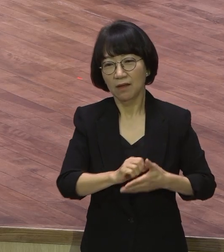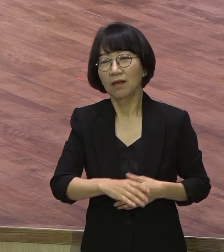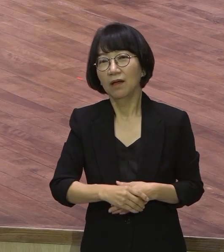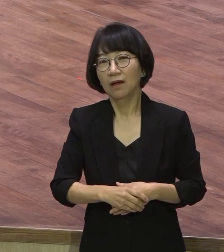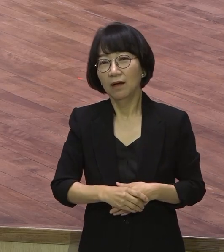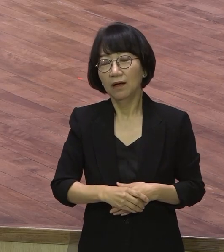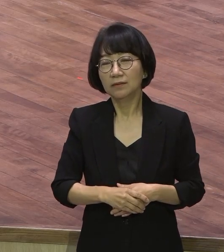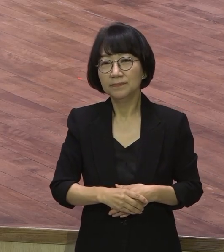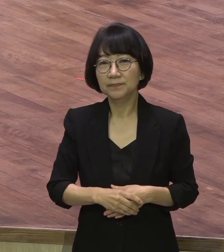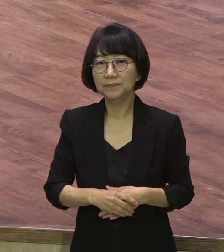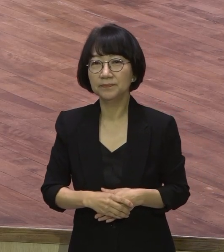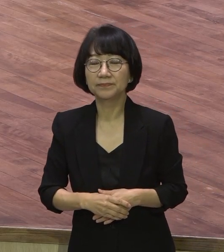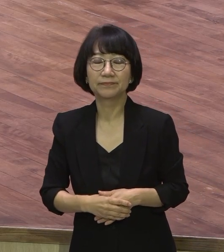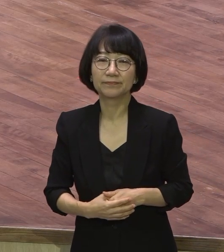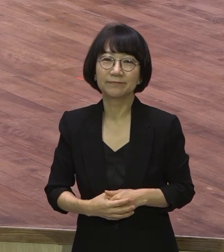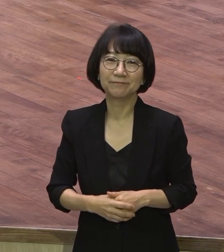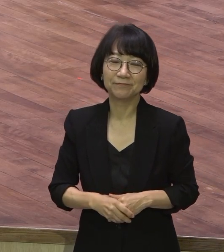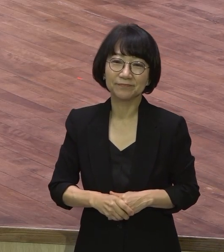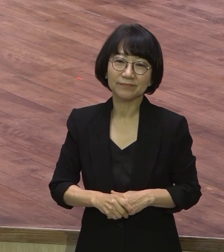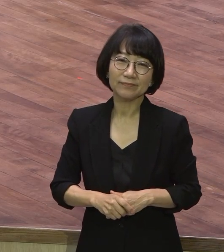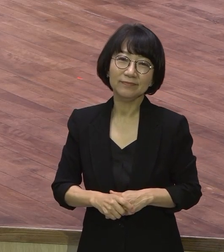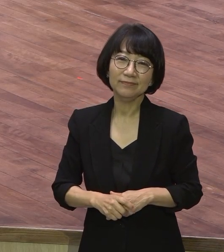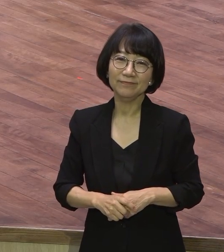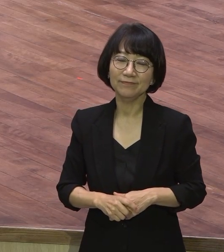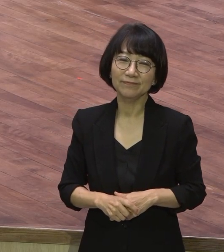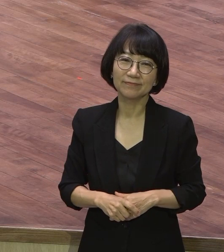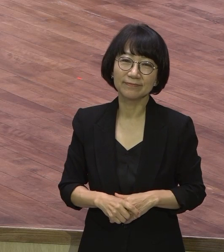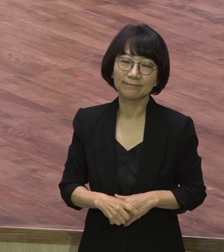종교입니다. 전형적인 종교의 모습이에요.